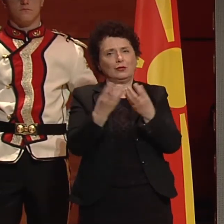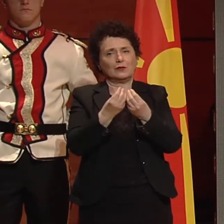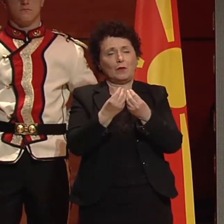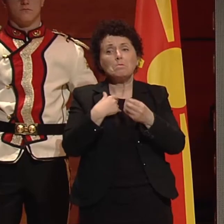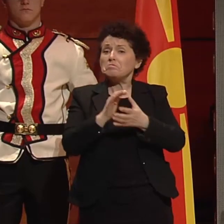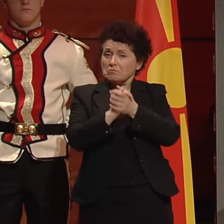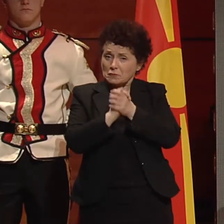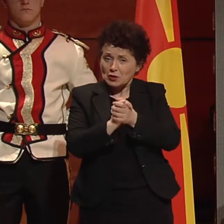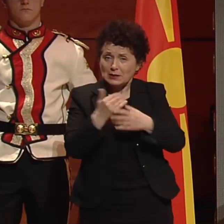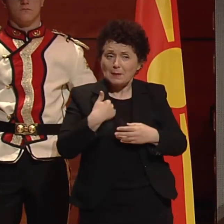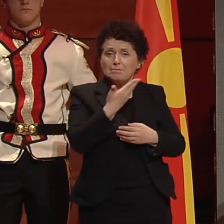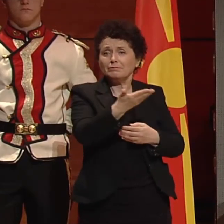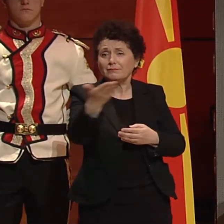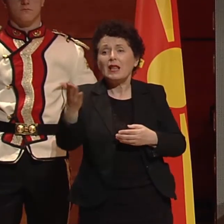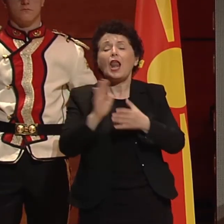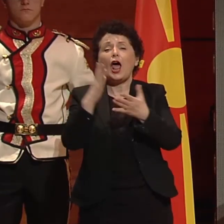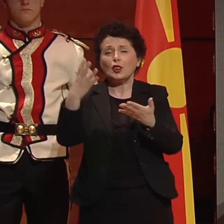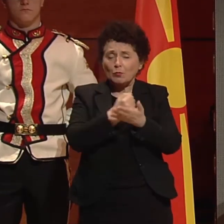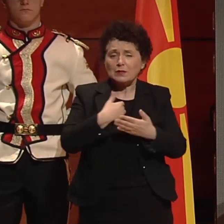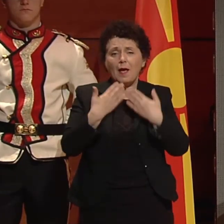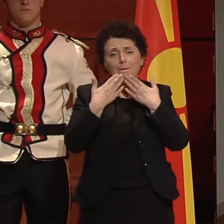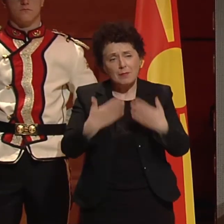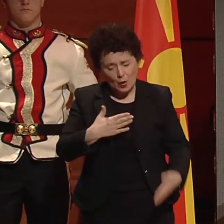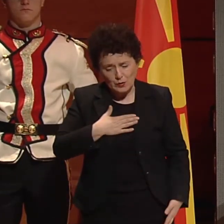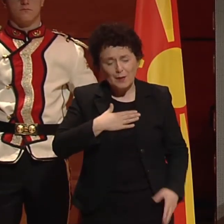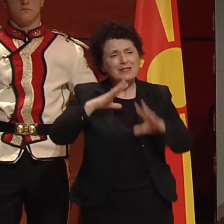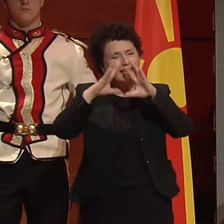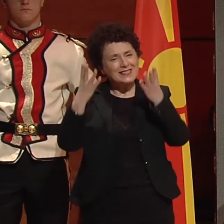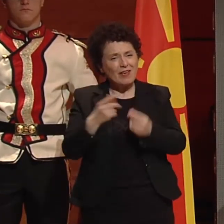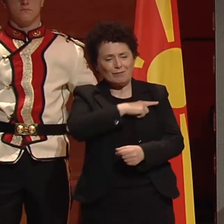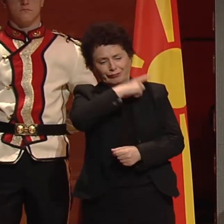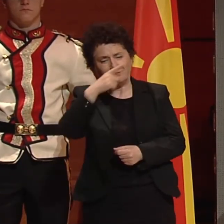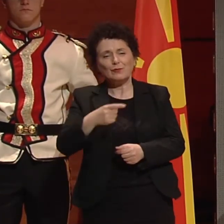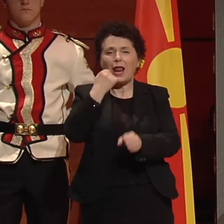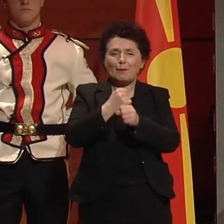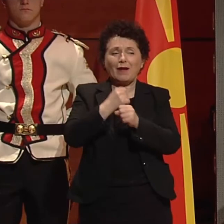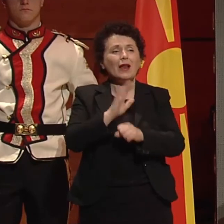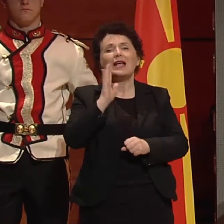Им честитам на добитниците и им благодарам за сето сторено досега.